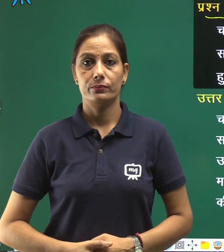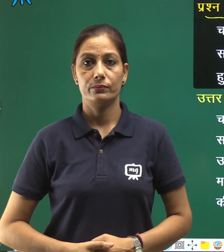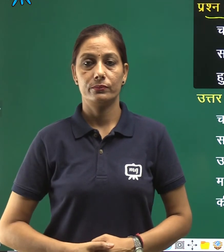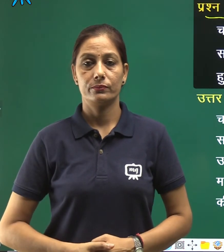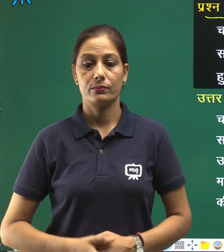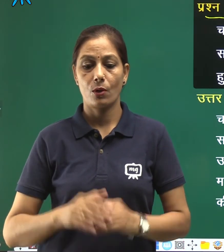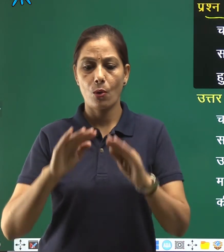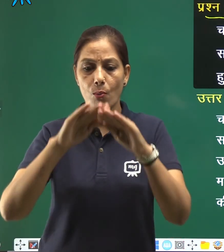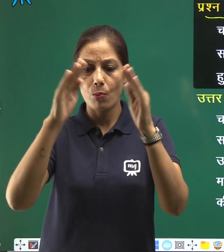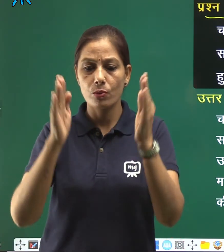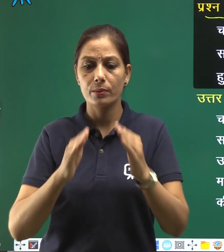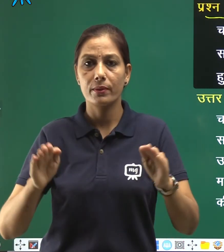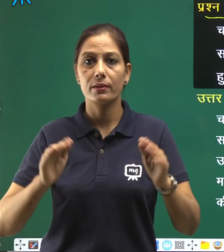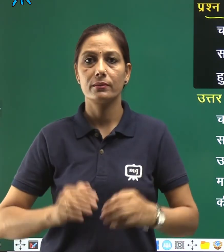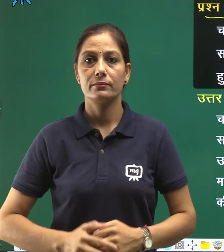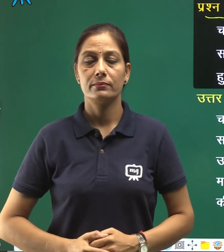मूर्ति पर